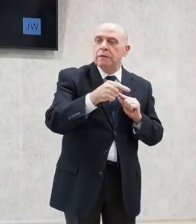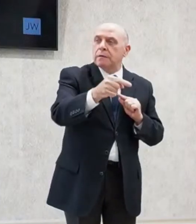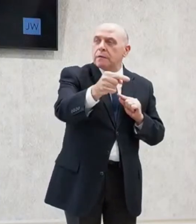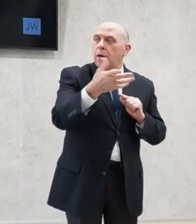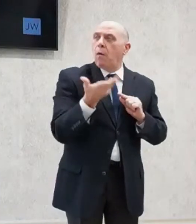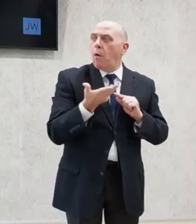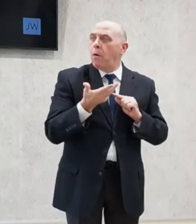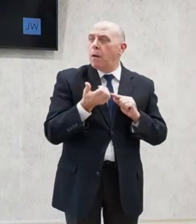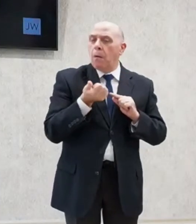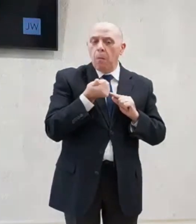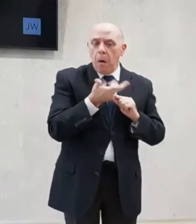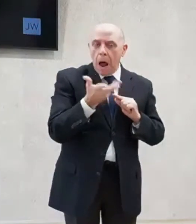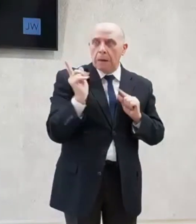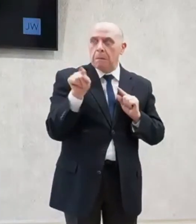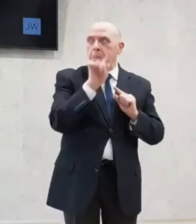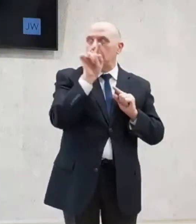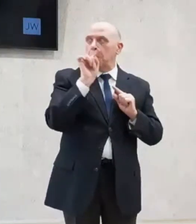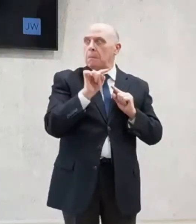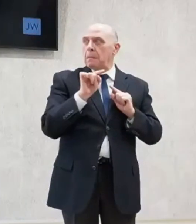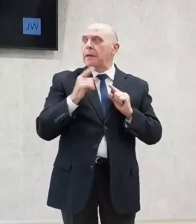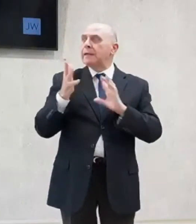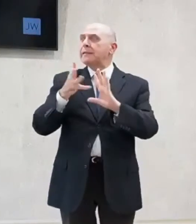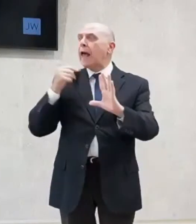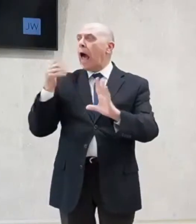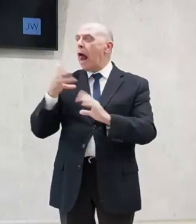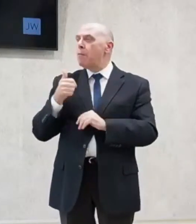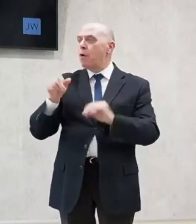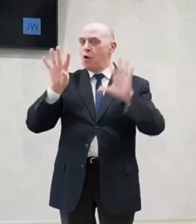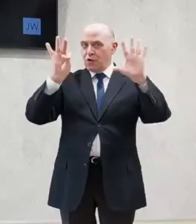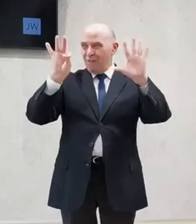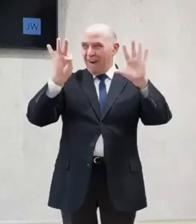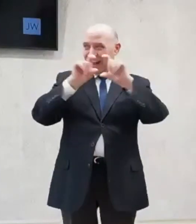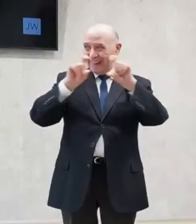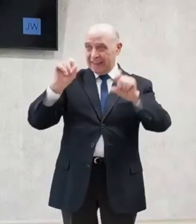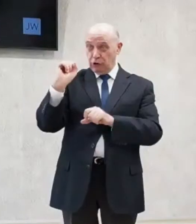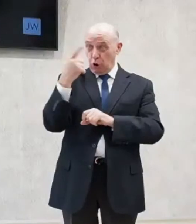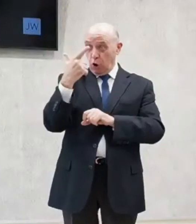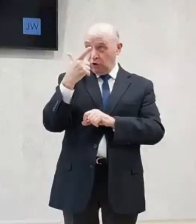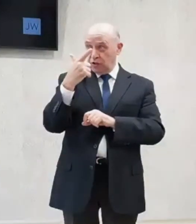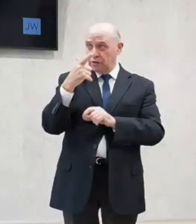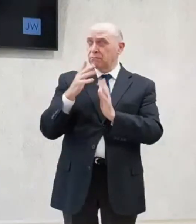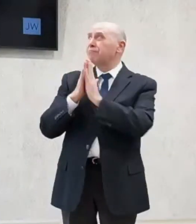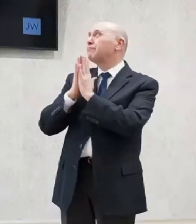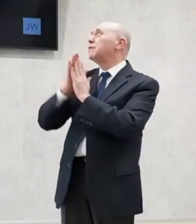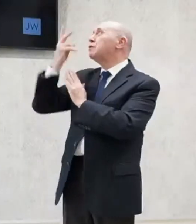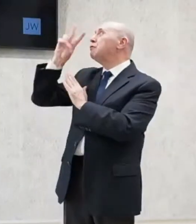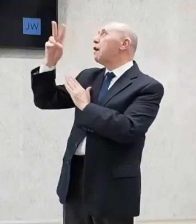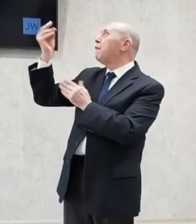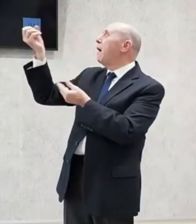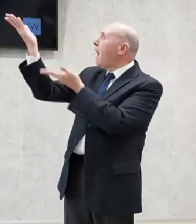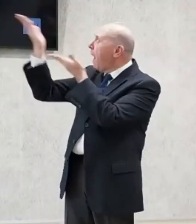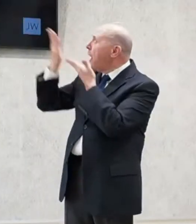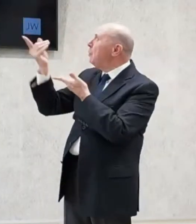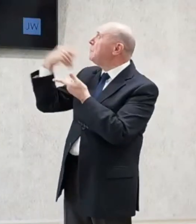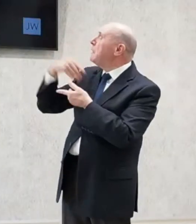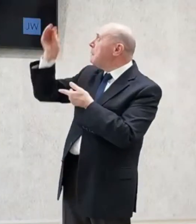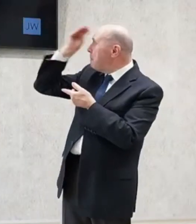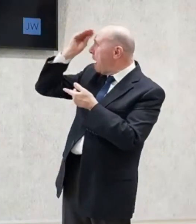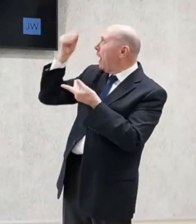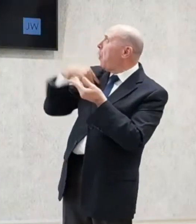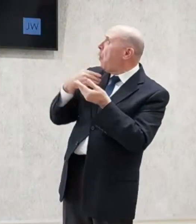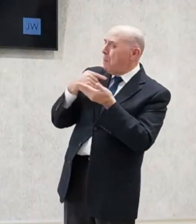come riportato nel salmo salmo 90 12 dice insegnaci a contare i nostri giorni così che possiamo ottenere un cuore